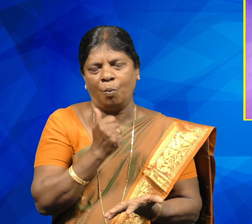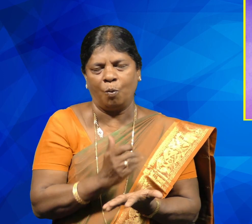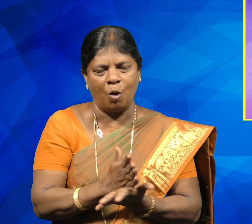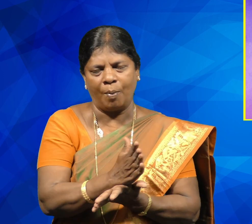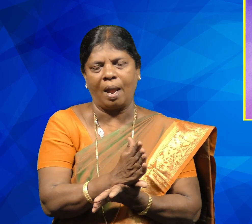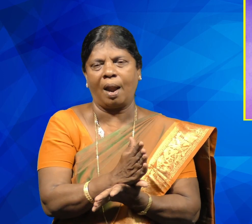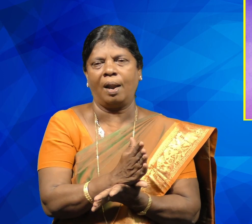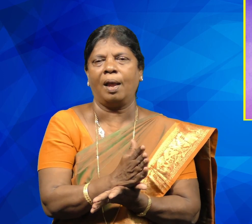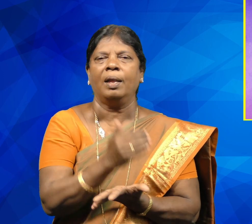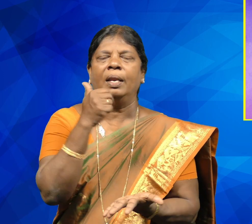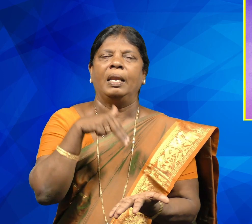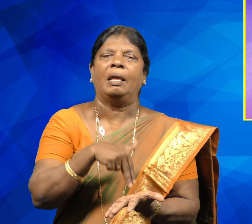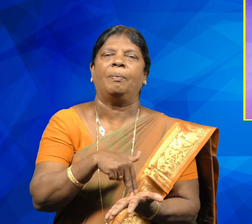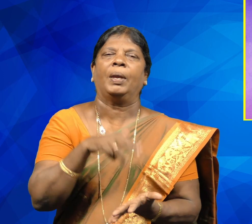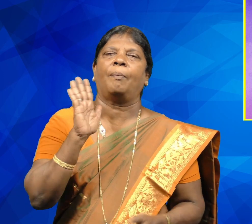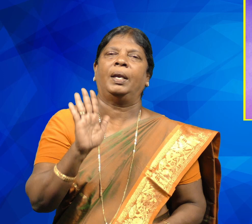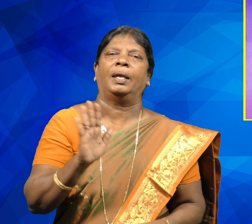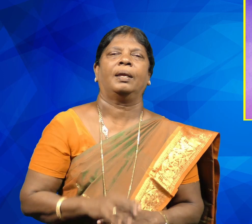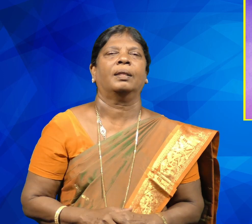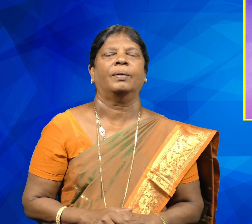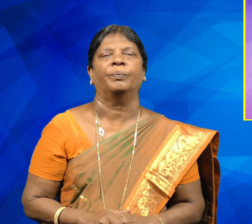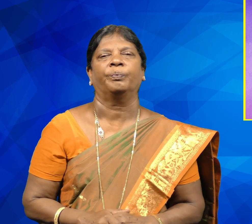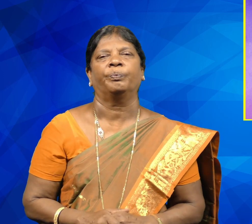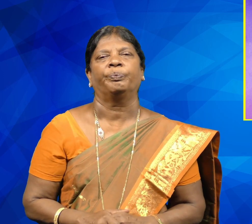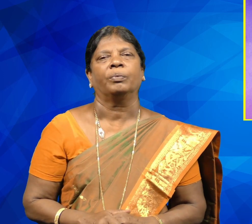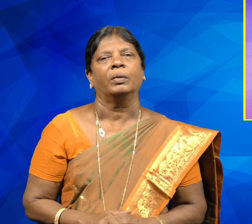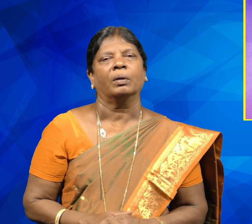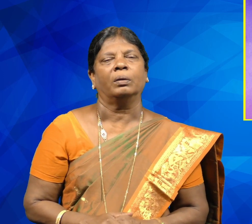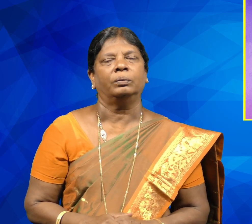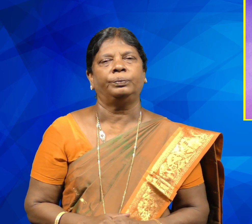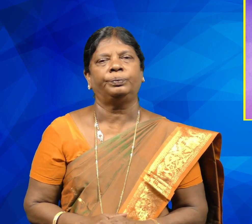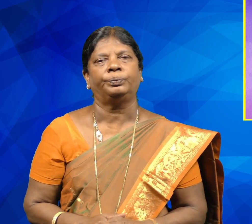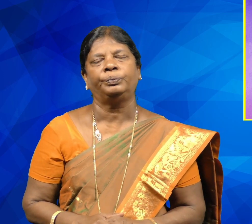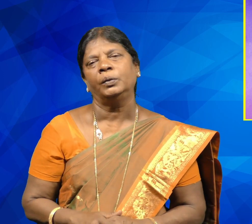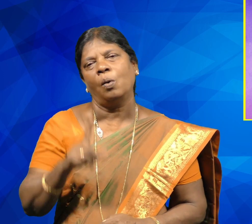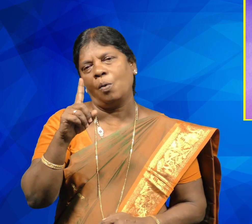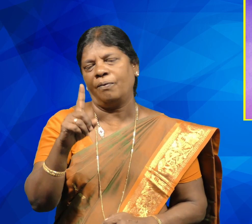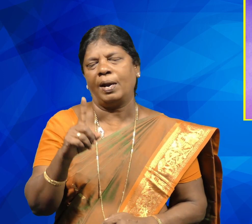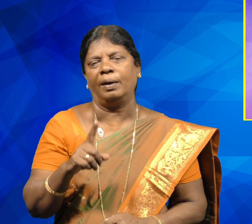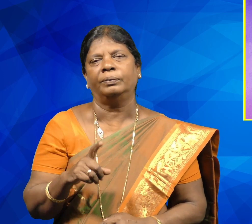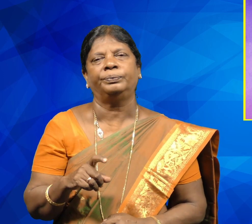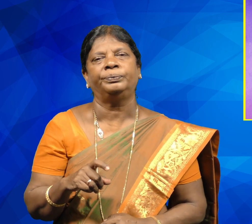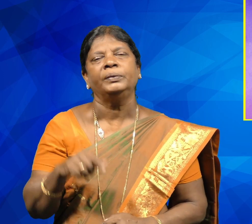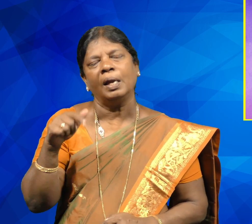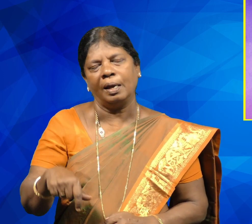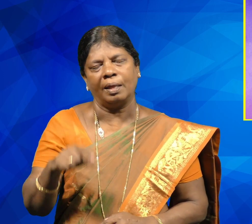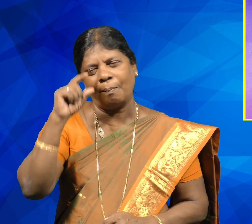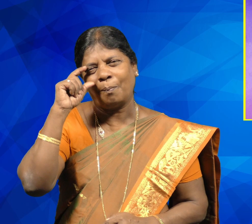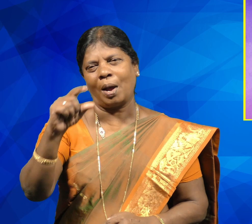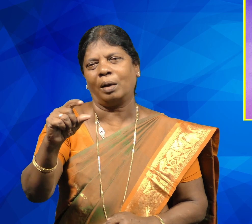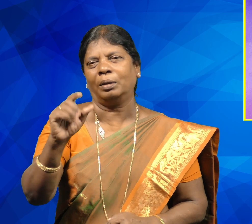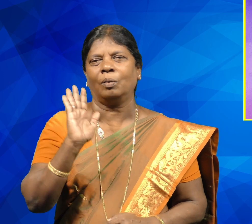மிகவும் ஆதாரமாக நிரூபிக்கப்பட்டு கொண்டிருக்கிறது என்பதை நாம் அறிகிறோம். ஒருவேளை